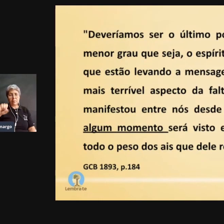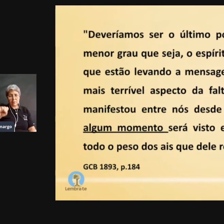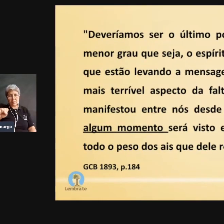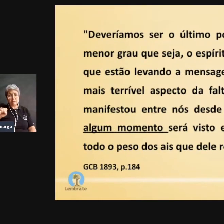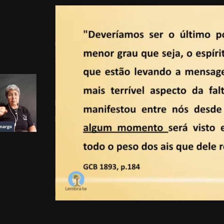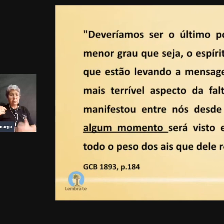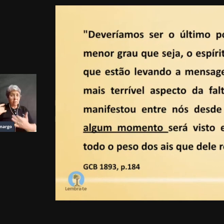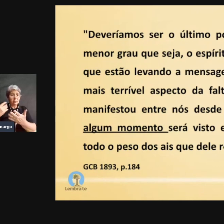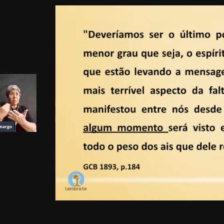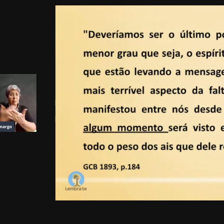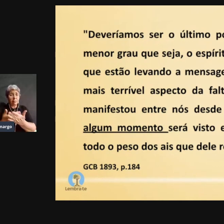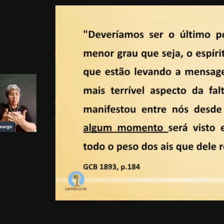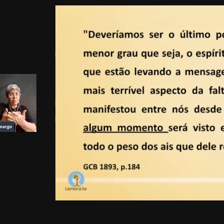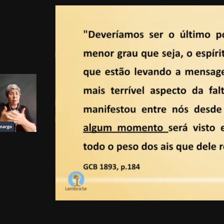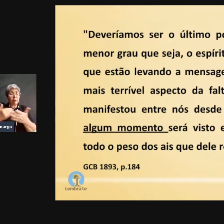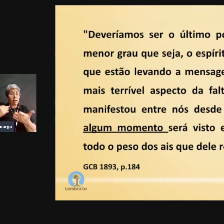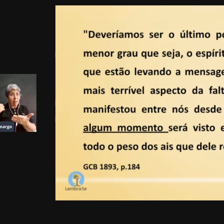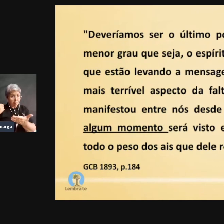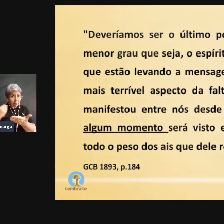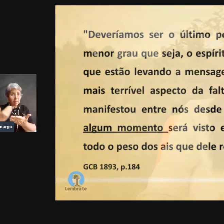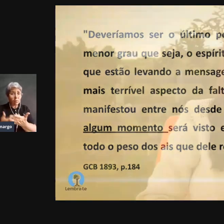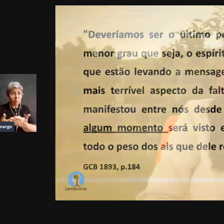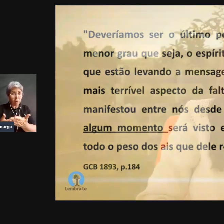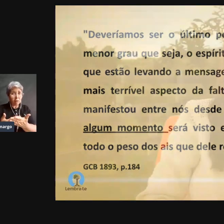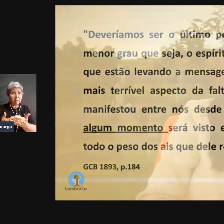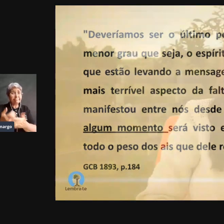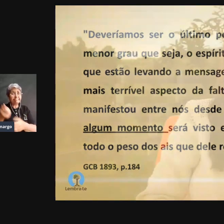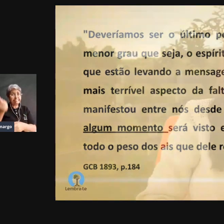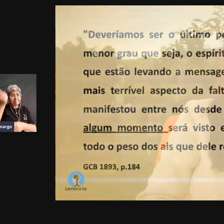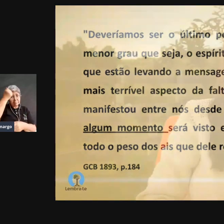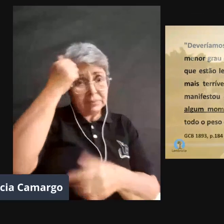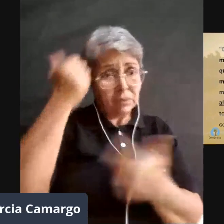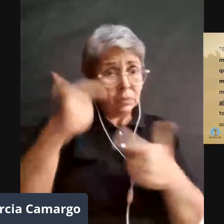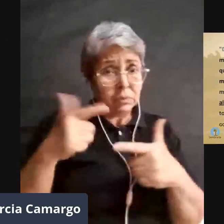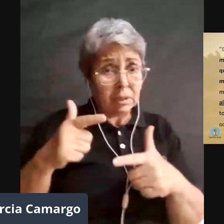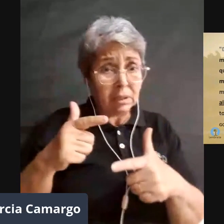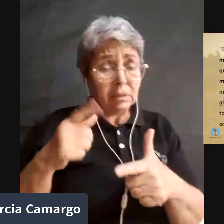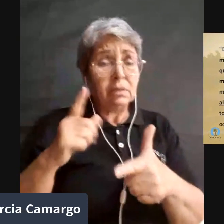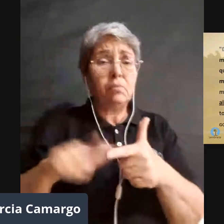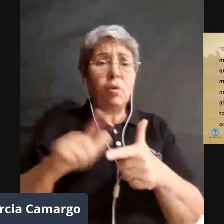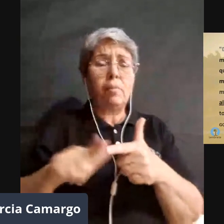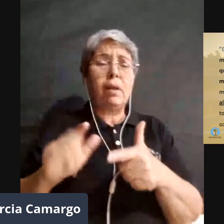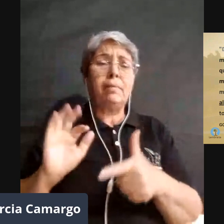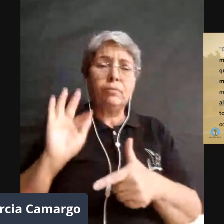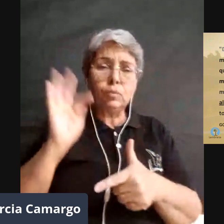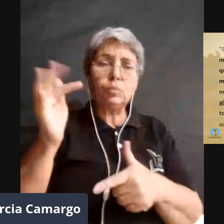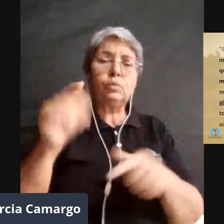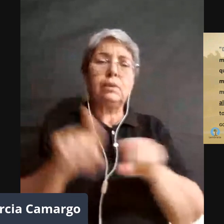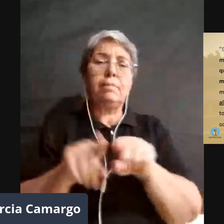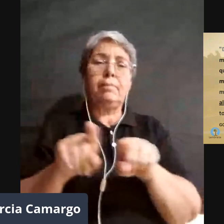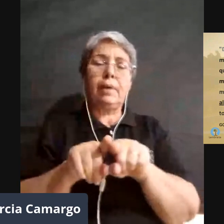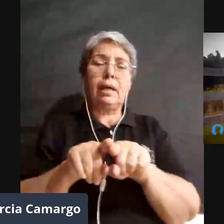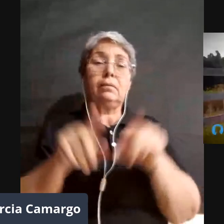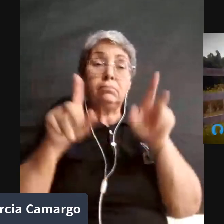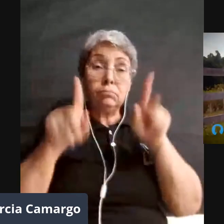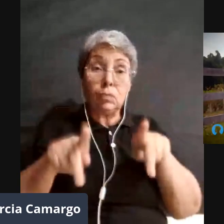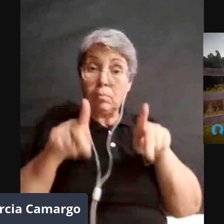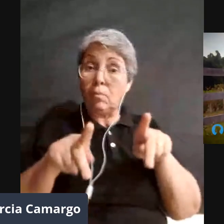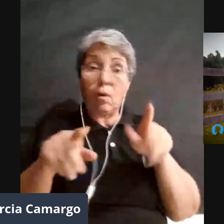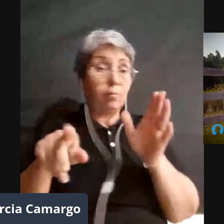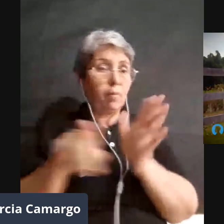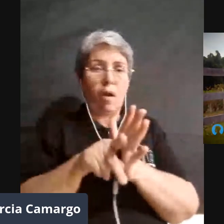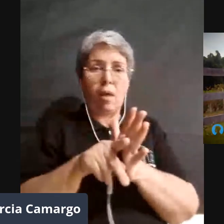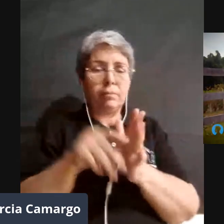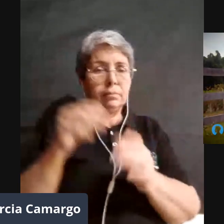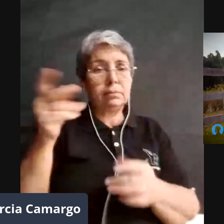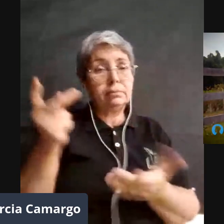dos ais que dele resultou. Veja que isso é como uma profecia, porque eu creio que esse momento,